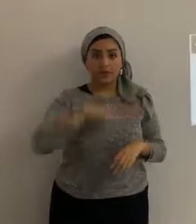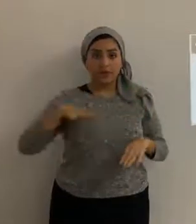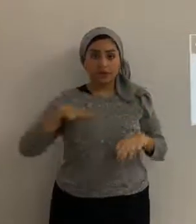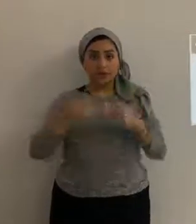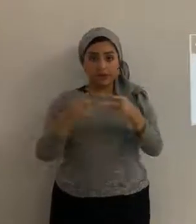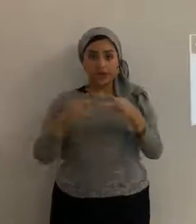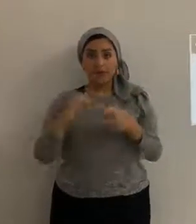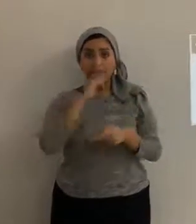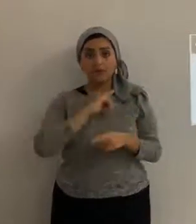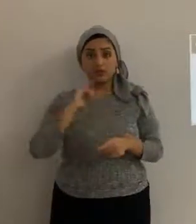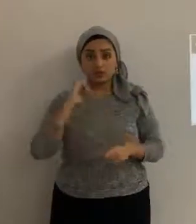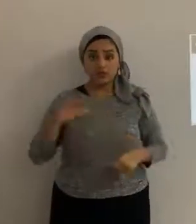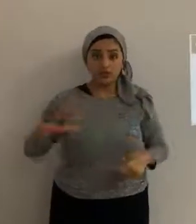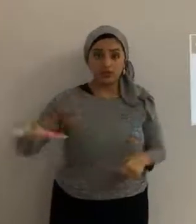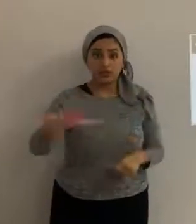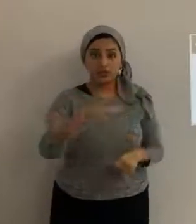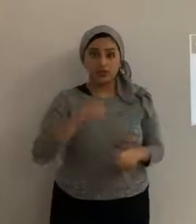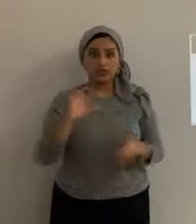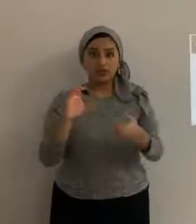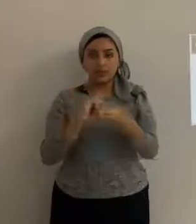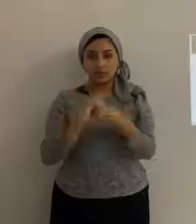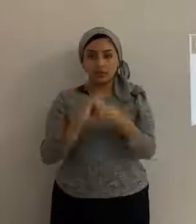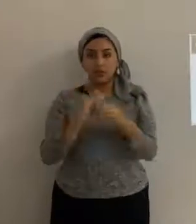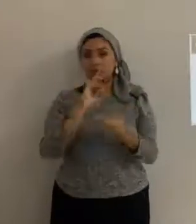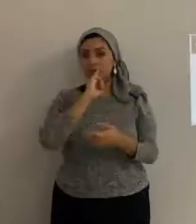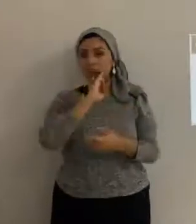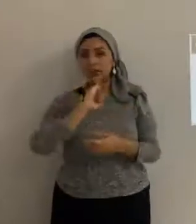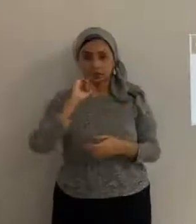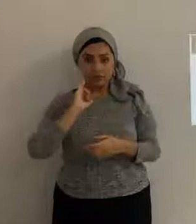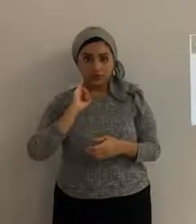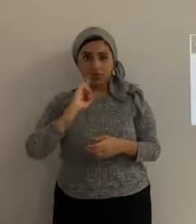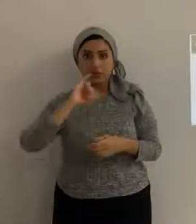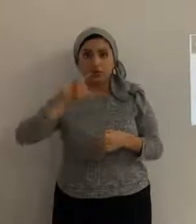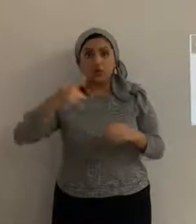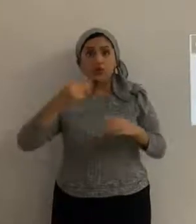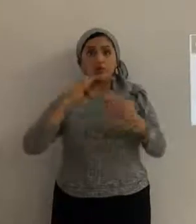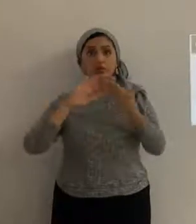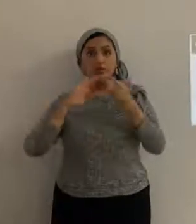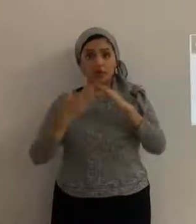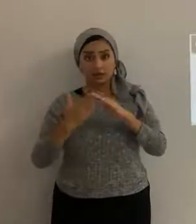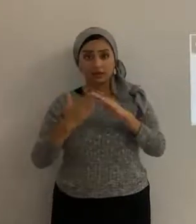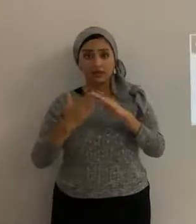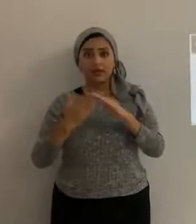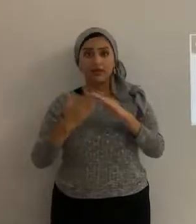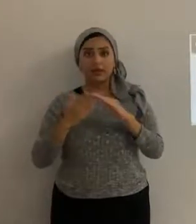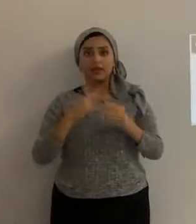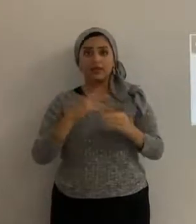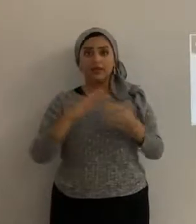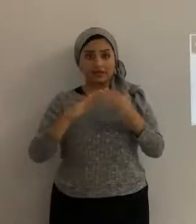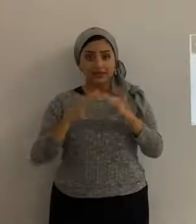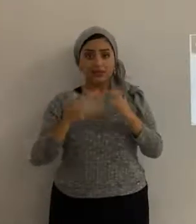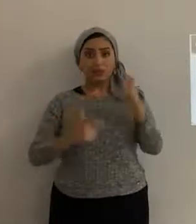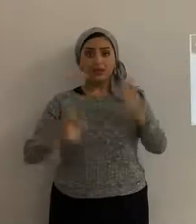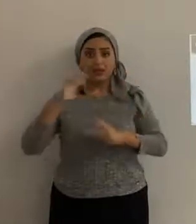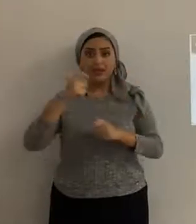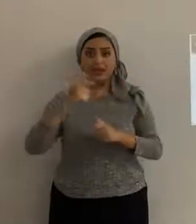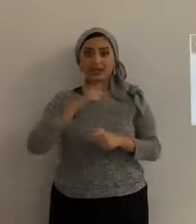más allá es de Israel. Yarushalayim es la ciudad del gran rey, eso dicen crónicas, ahí puso su